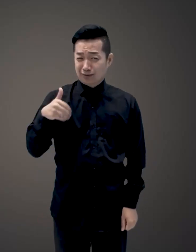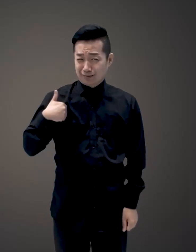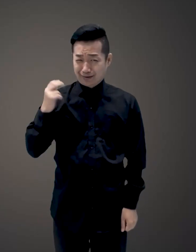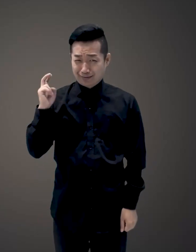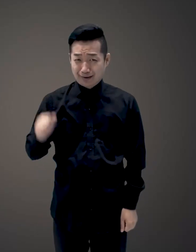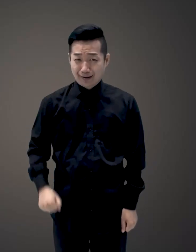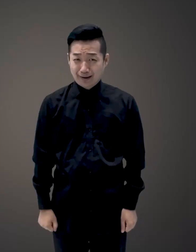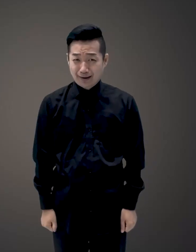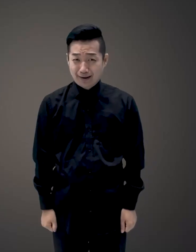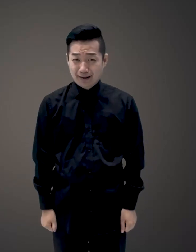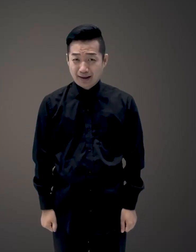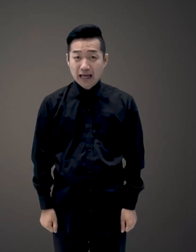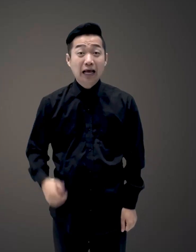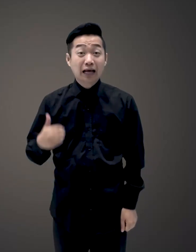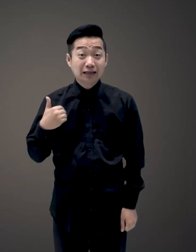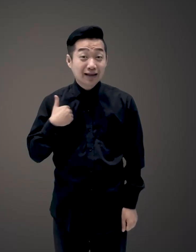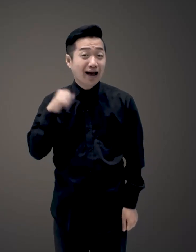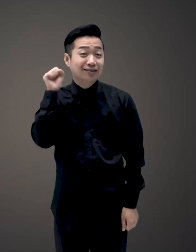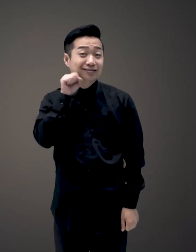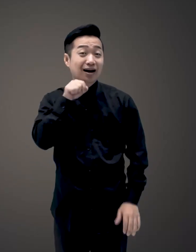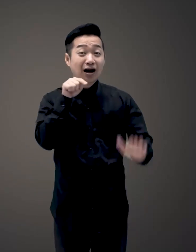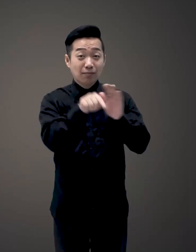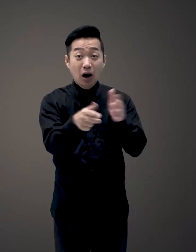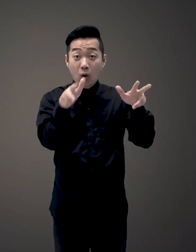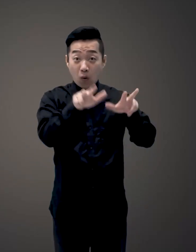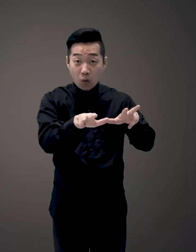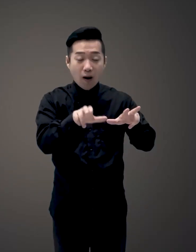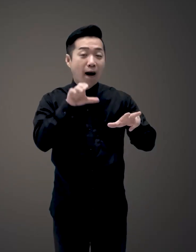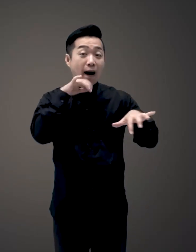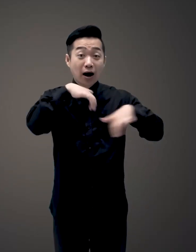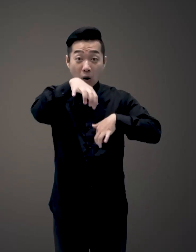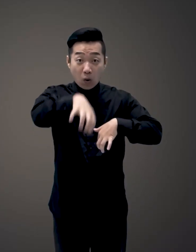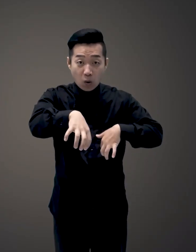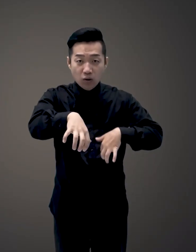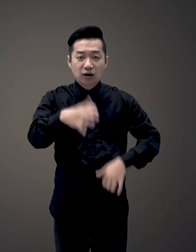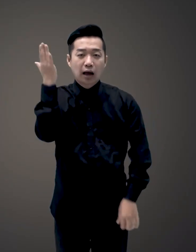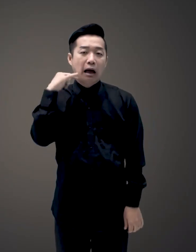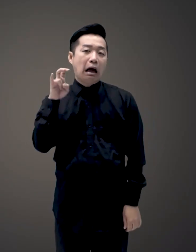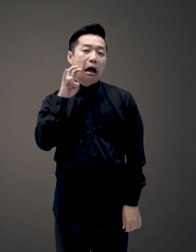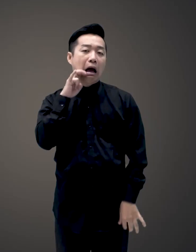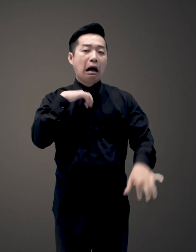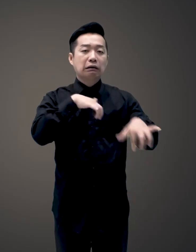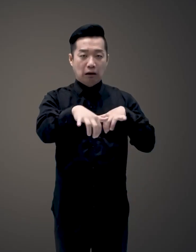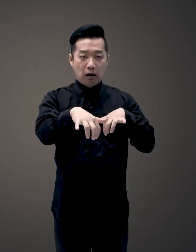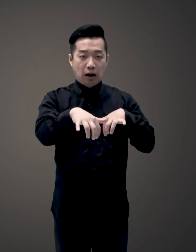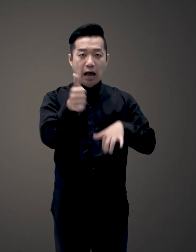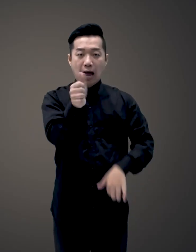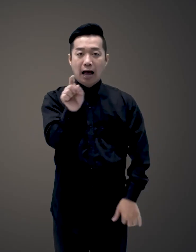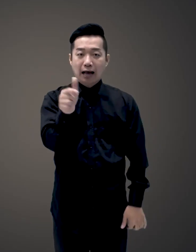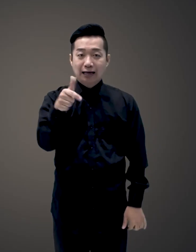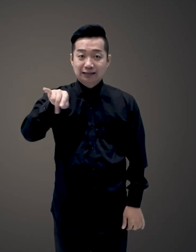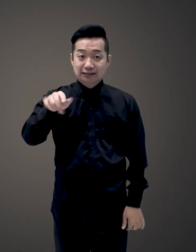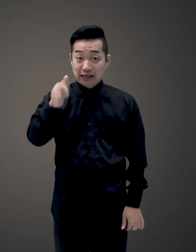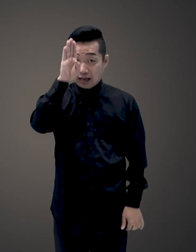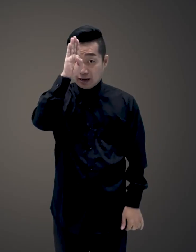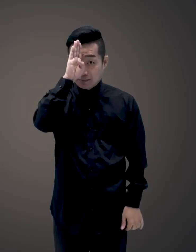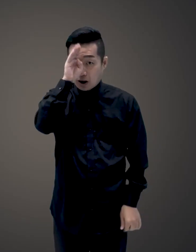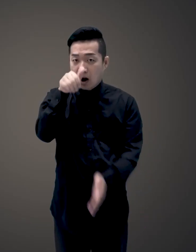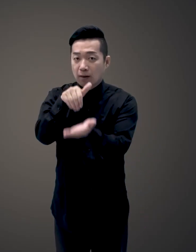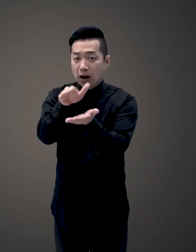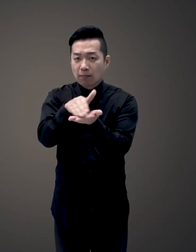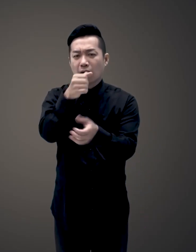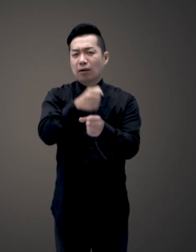혹시 압니까? 내가 즐겨 찾는 공원과 카페촌이 성매매 집결지와 한센인 정착촌을